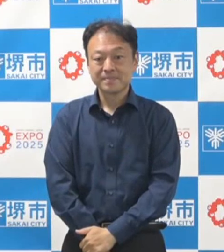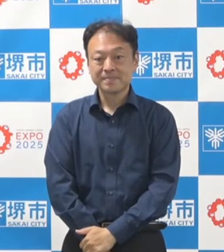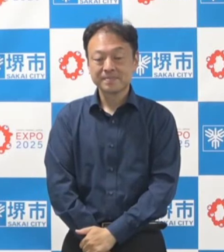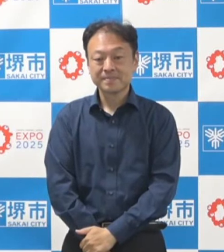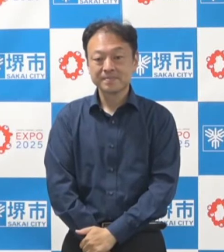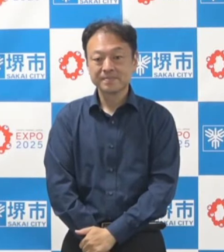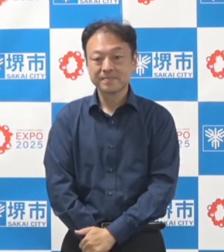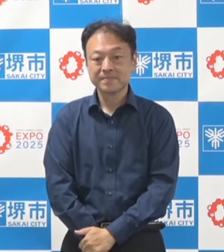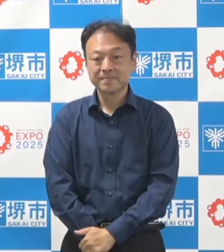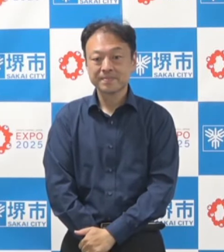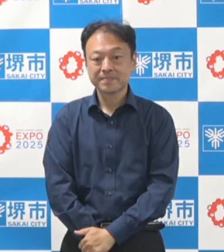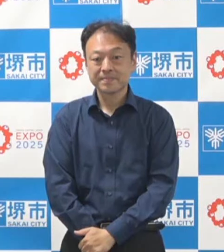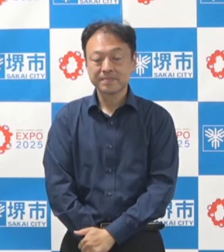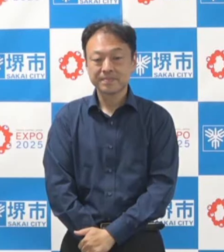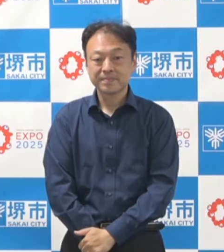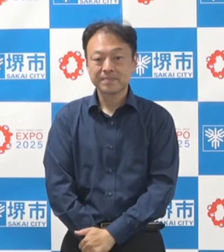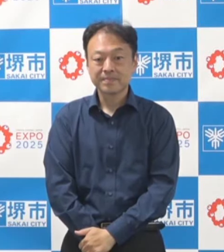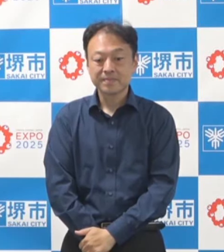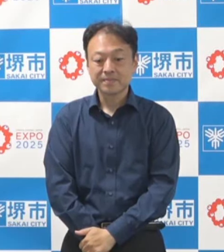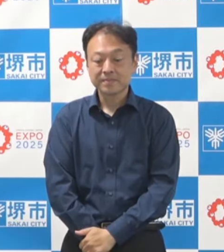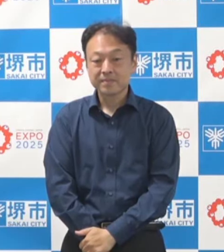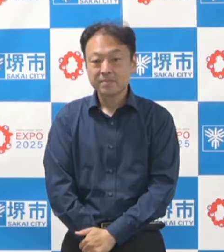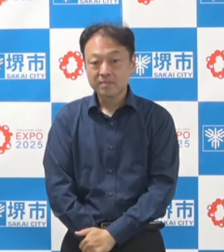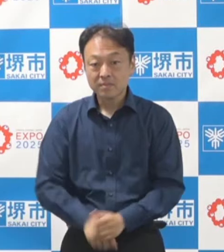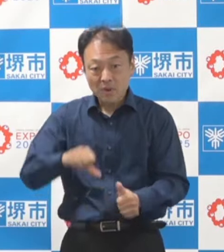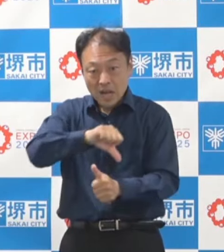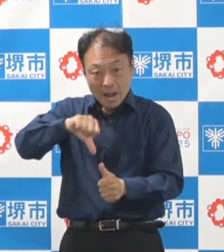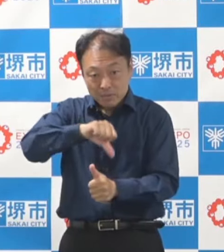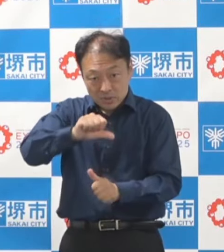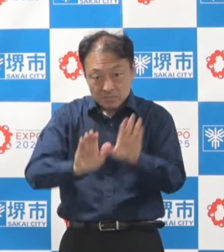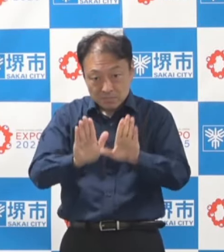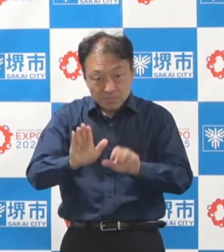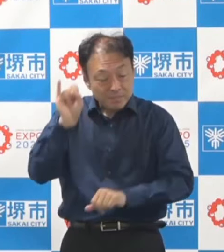はい、こちらのイメージです。